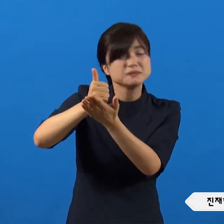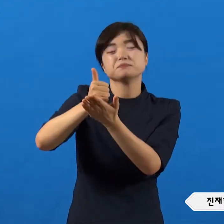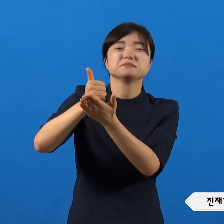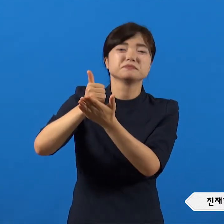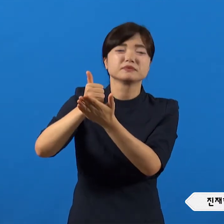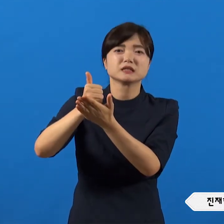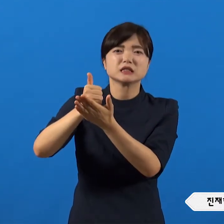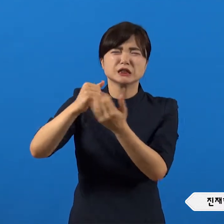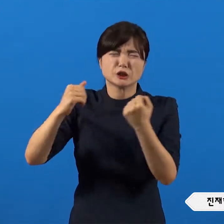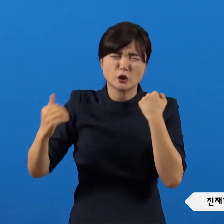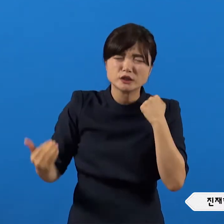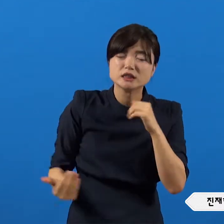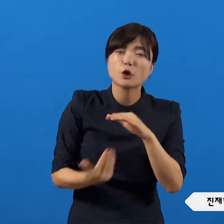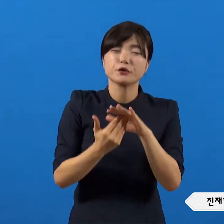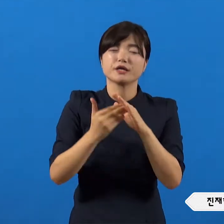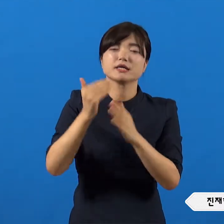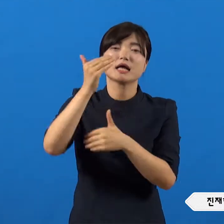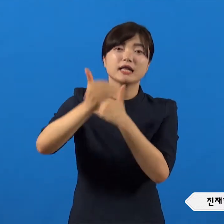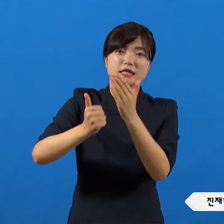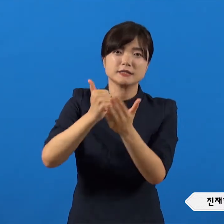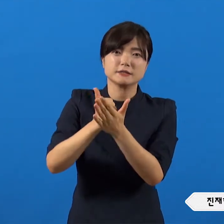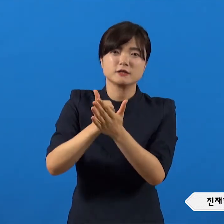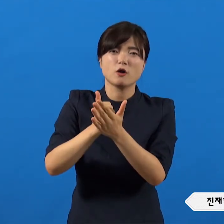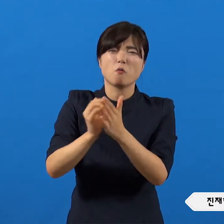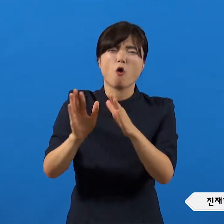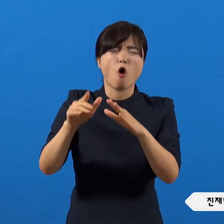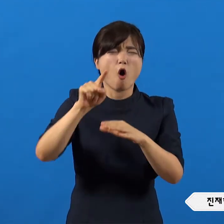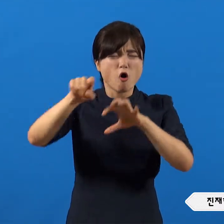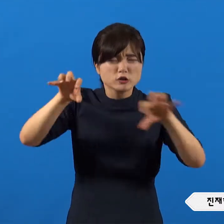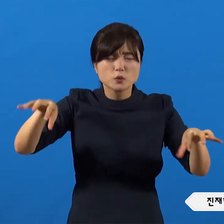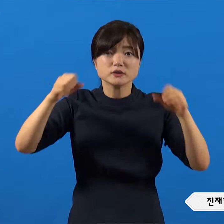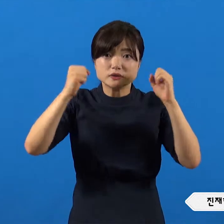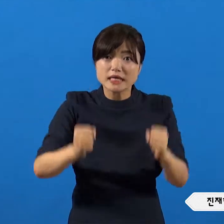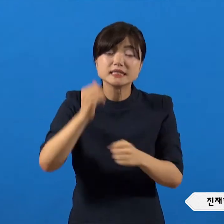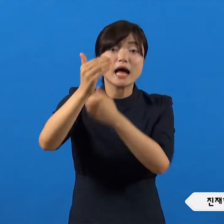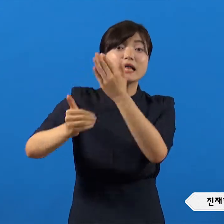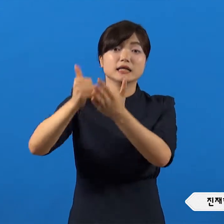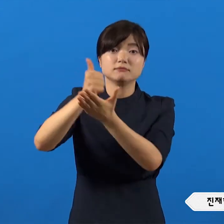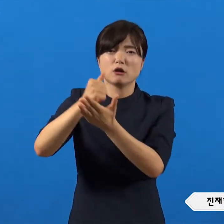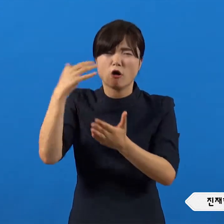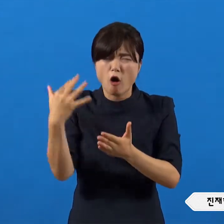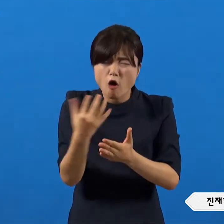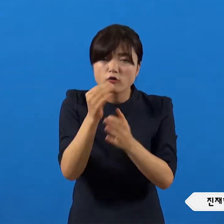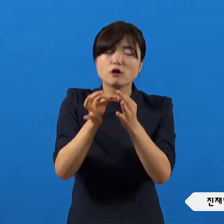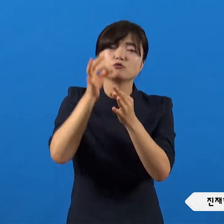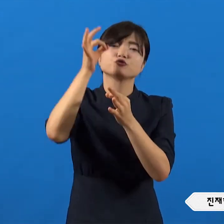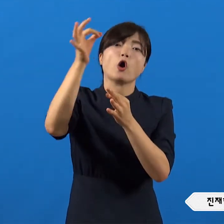그분의 전지전능하시고 그분의 무소부재하시고 그분의 거룩